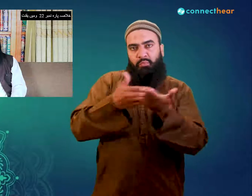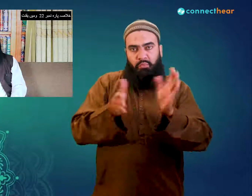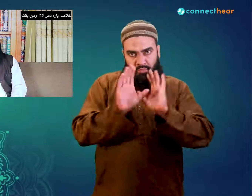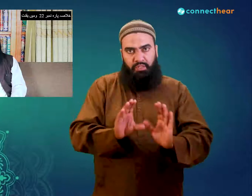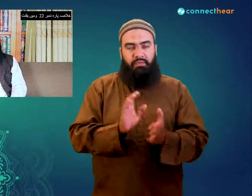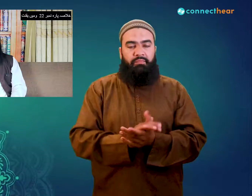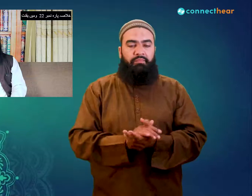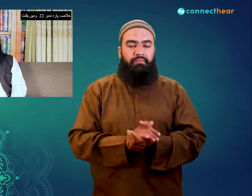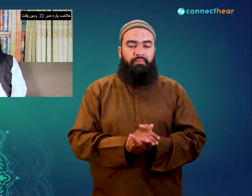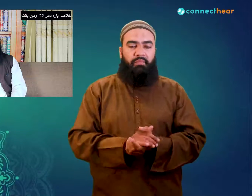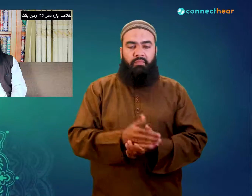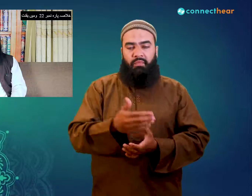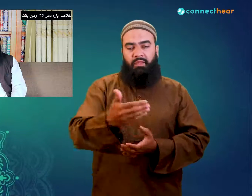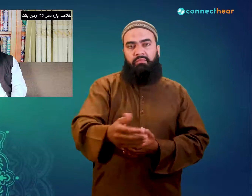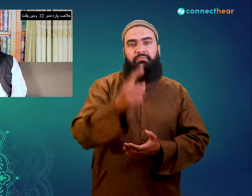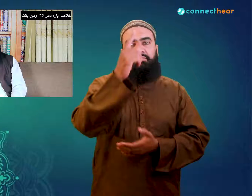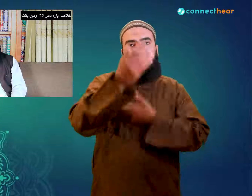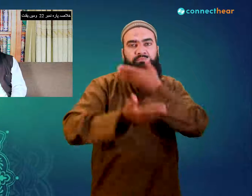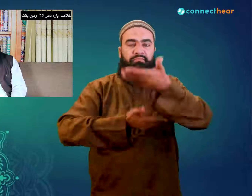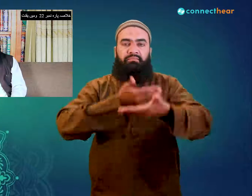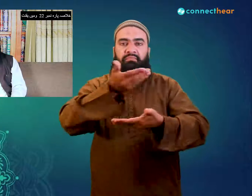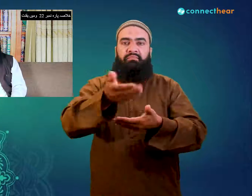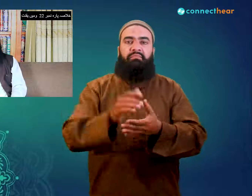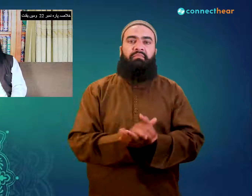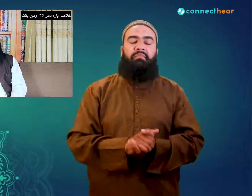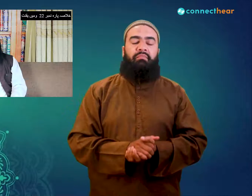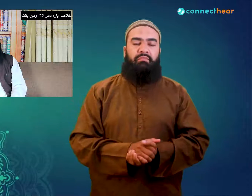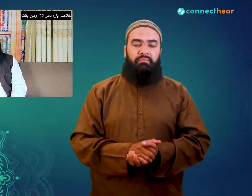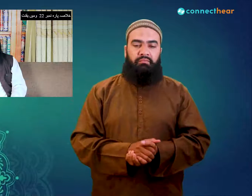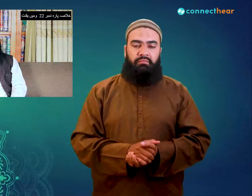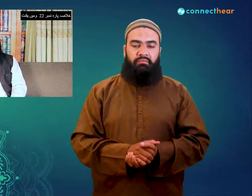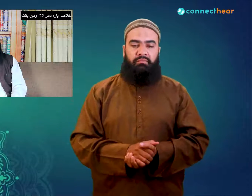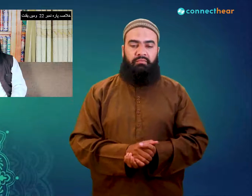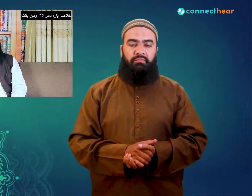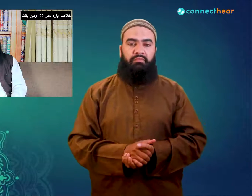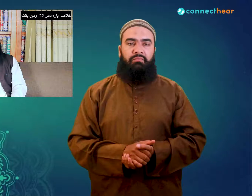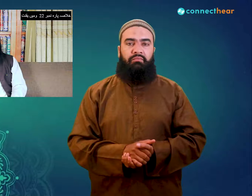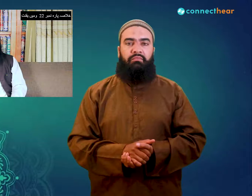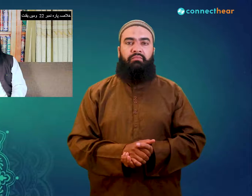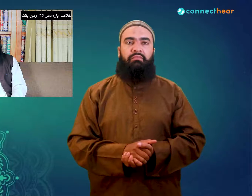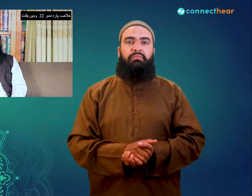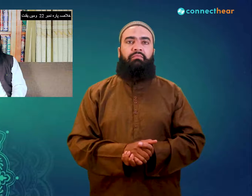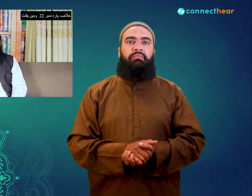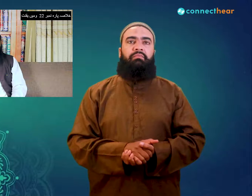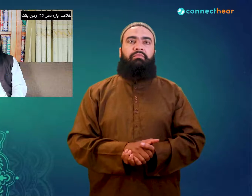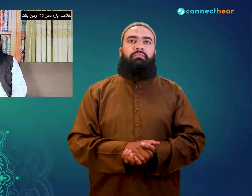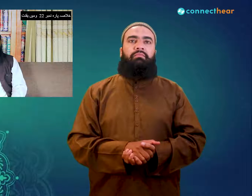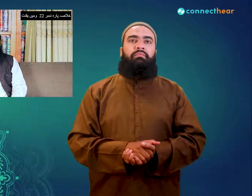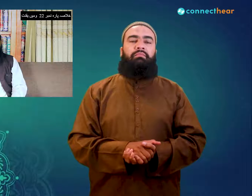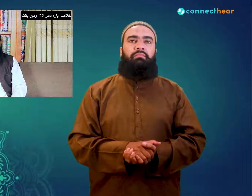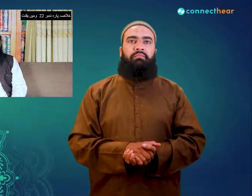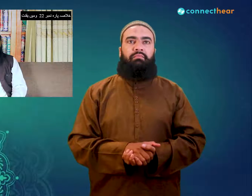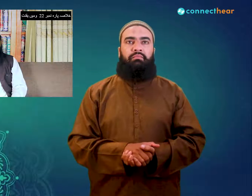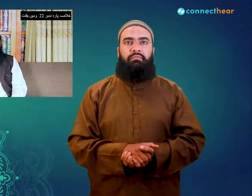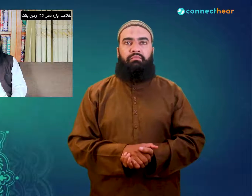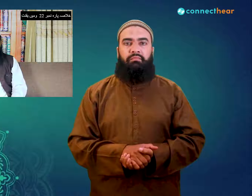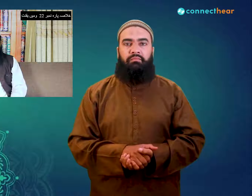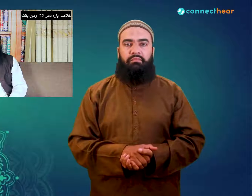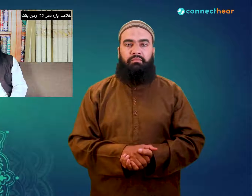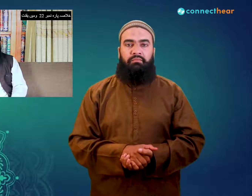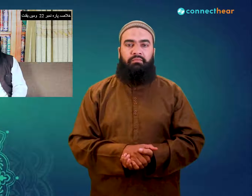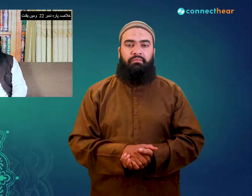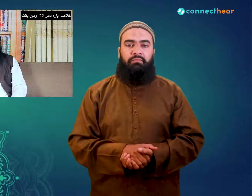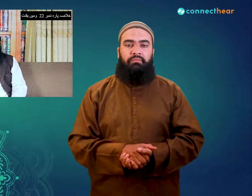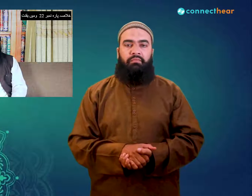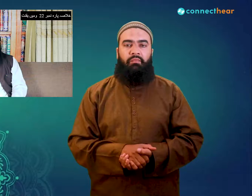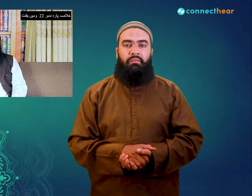رکوع نمبر 1 آیت نمبر 32، یا نساء النبی لستن کاحد من النساء۔